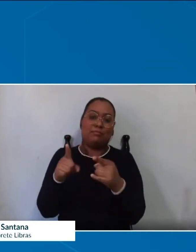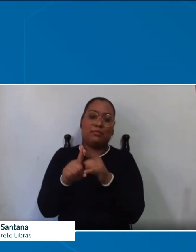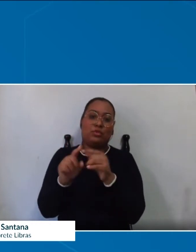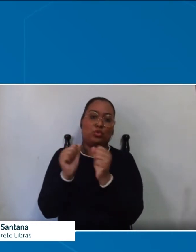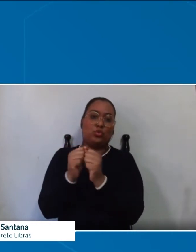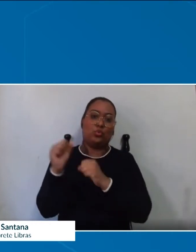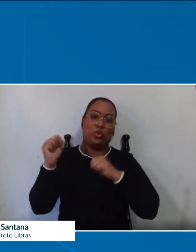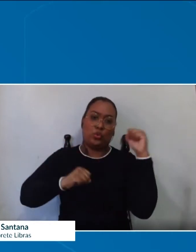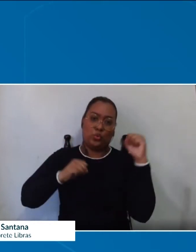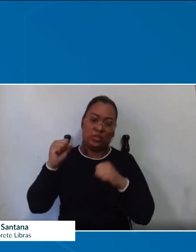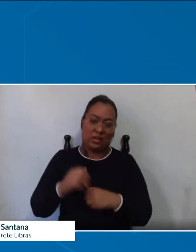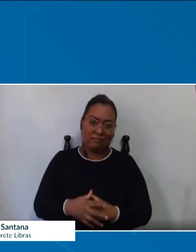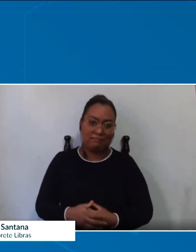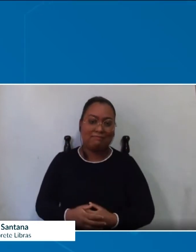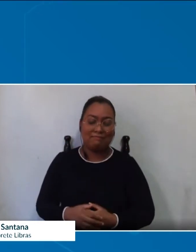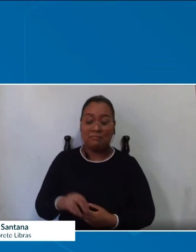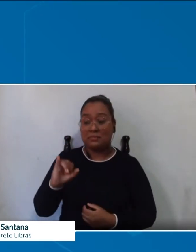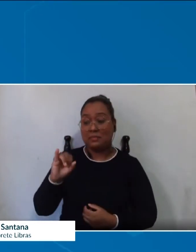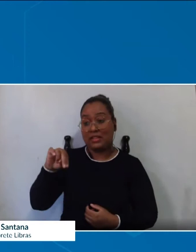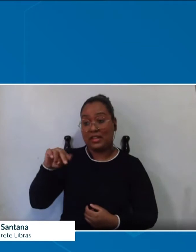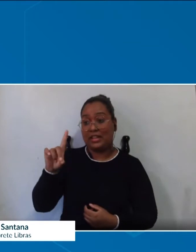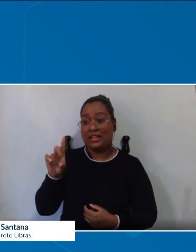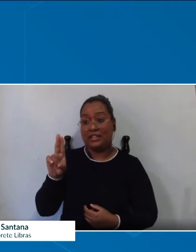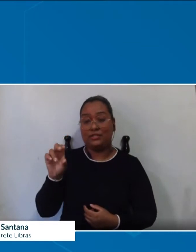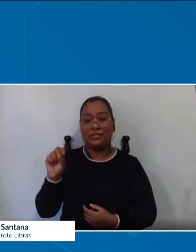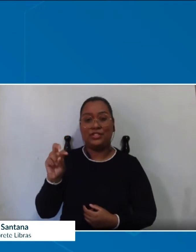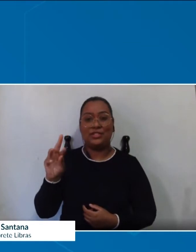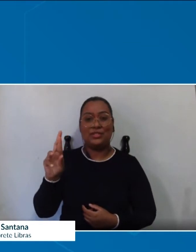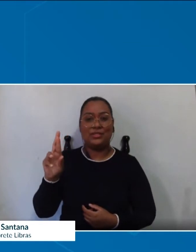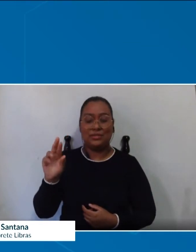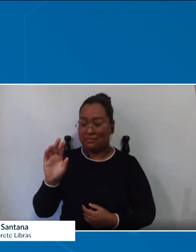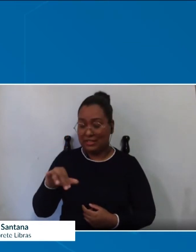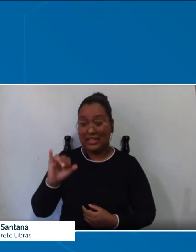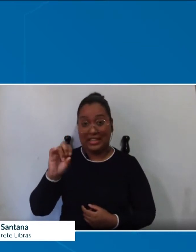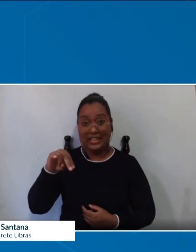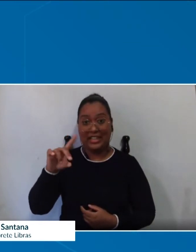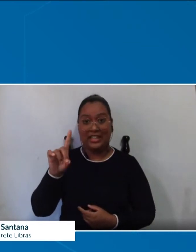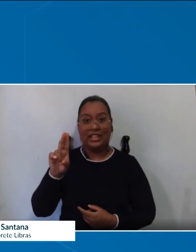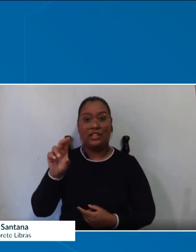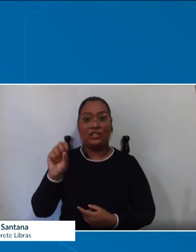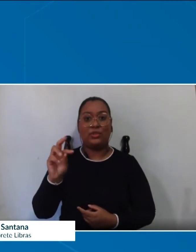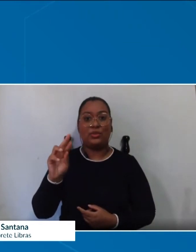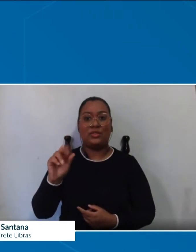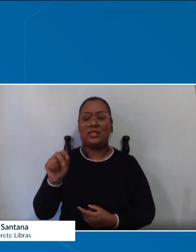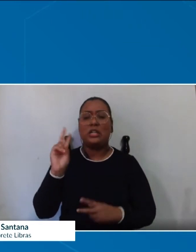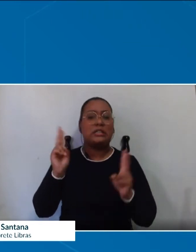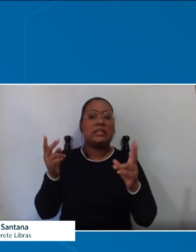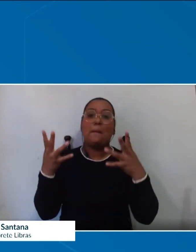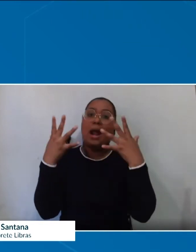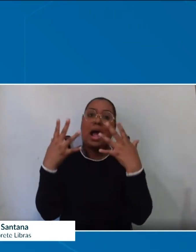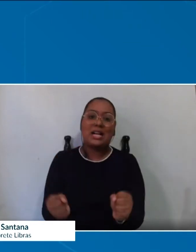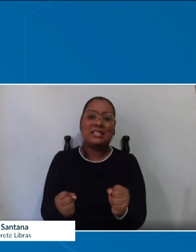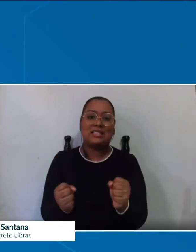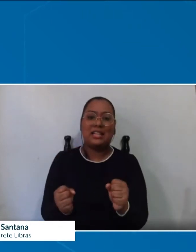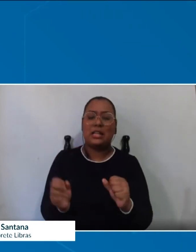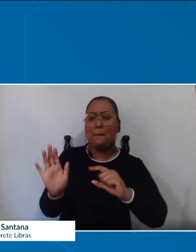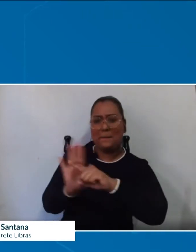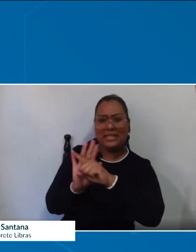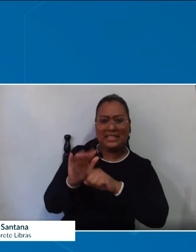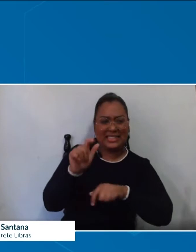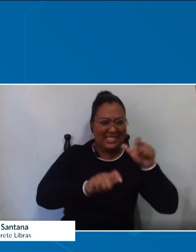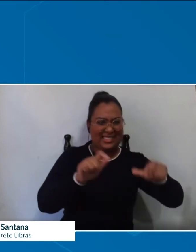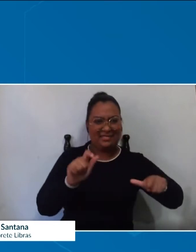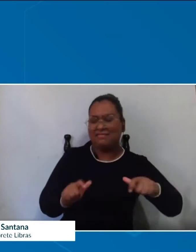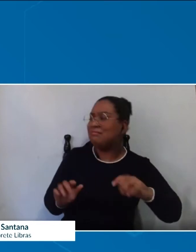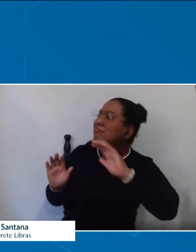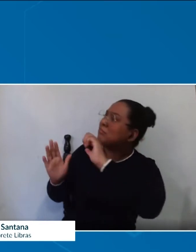que normalmente o que ela faz? Ela abre as portas para o pesquisador. Então, nesse momento, quando a gente consegue